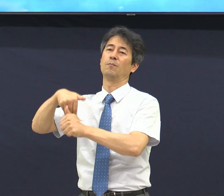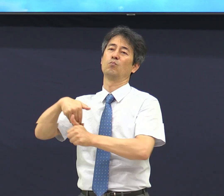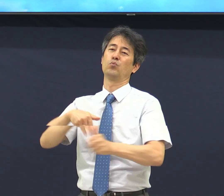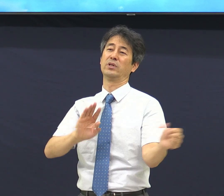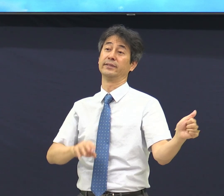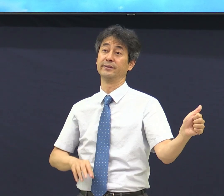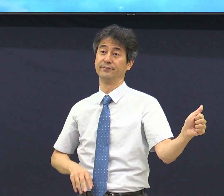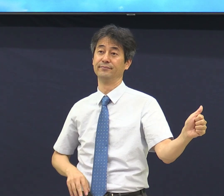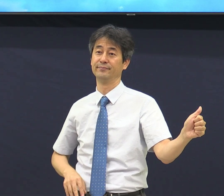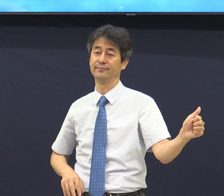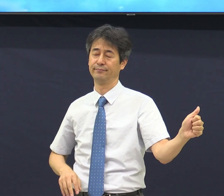안타까움을 통해서